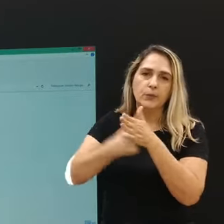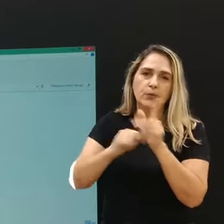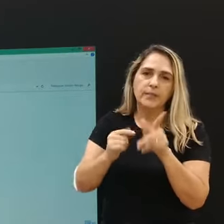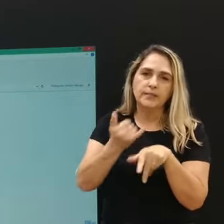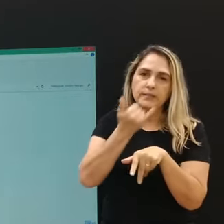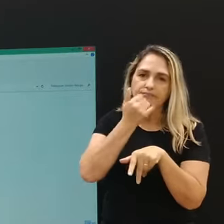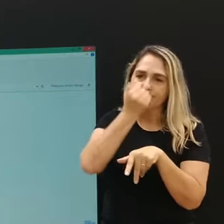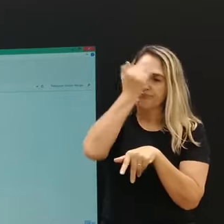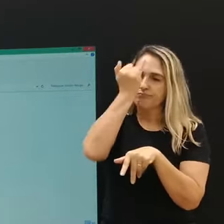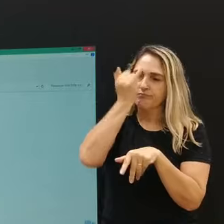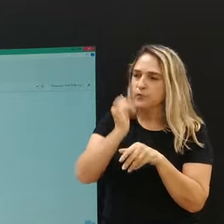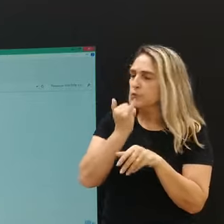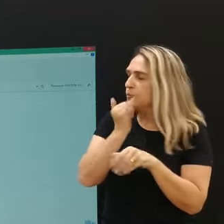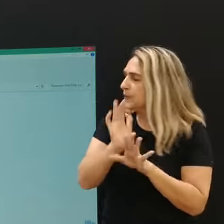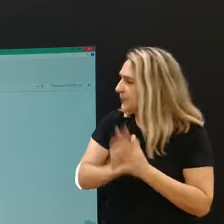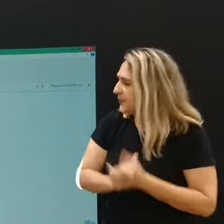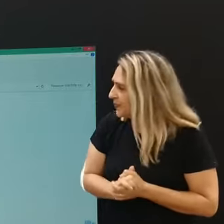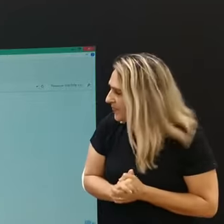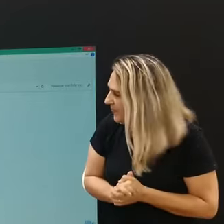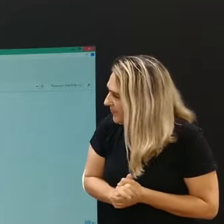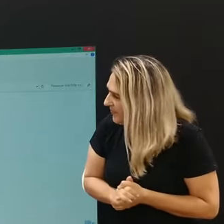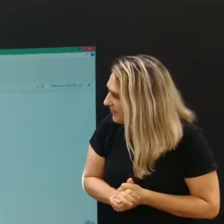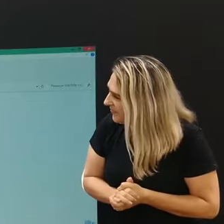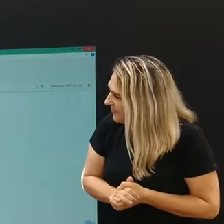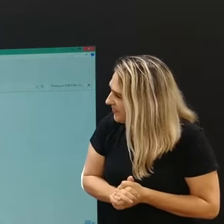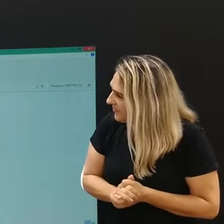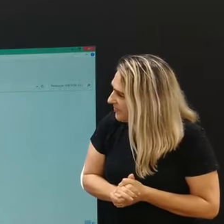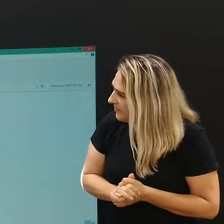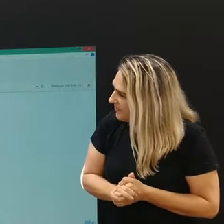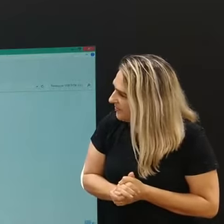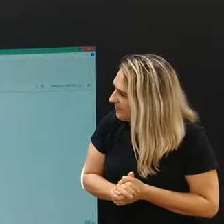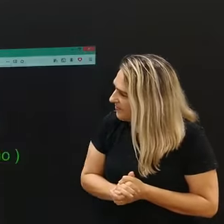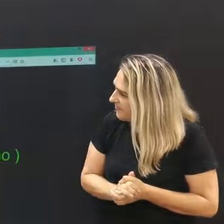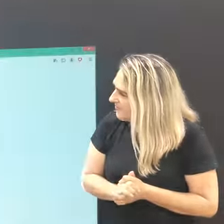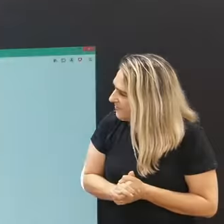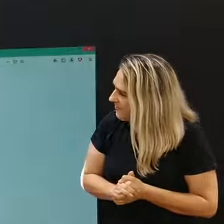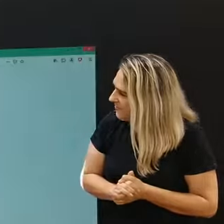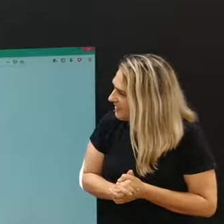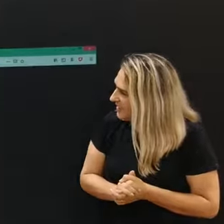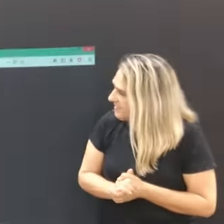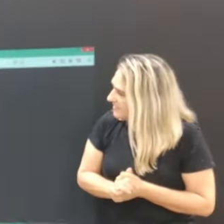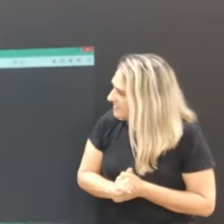Vocês me desculpem, né? Eu precisava ter dado uma ajeitadinha antes, mas só um pouquinho.